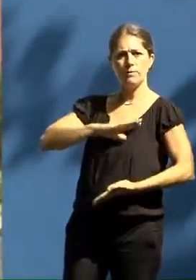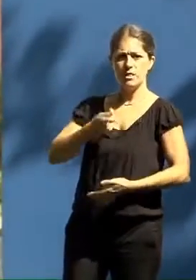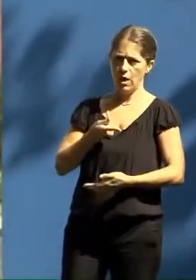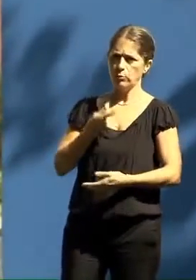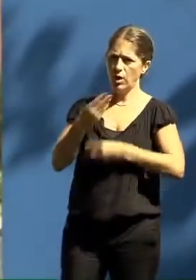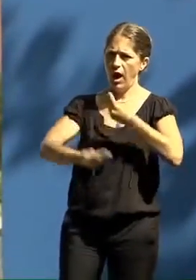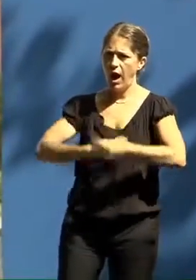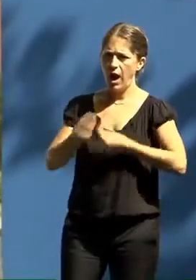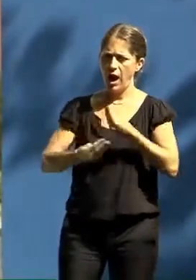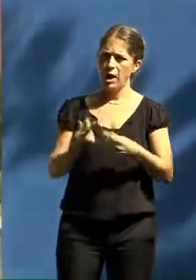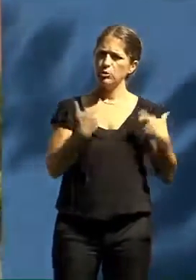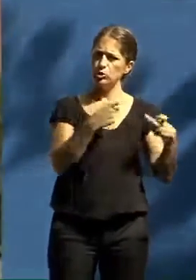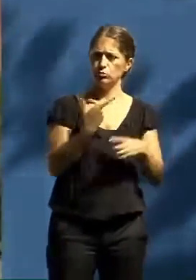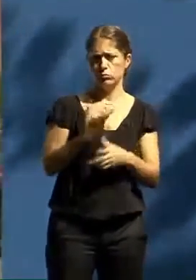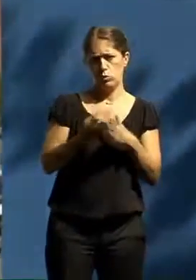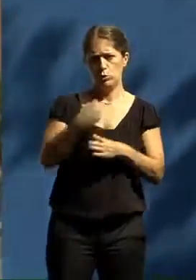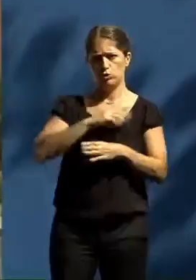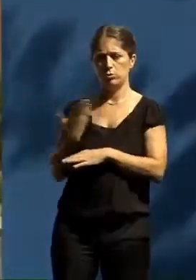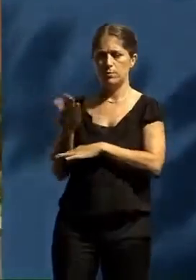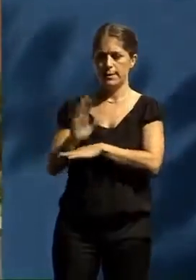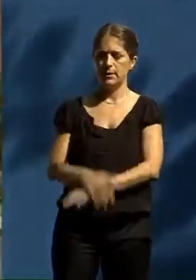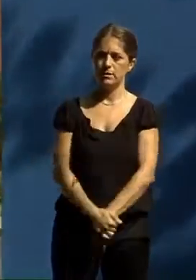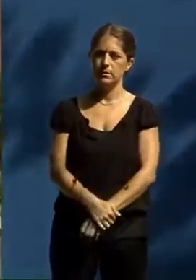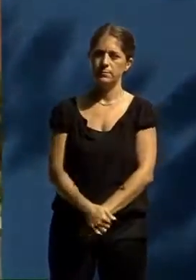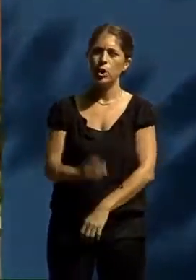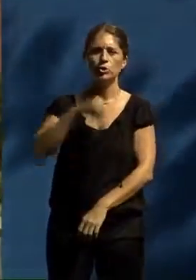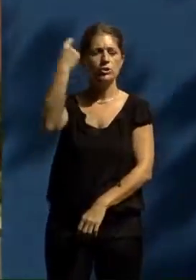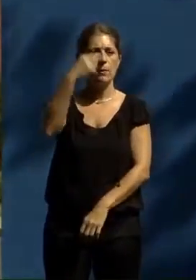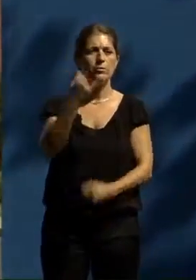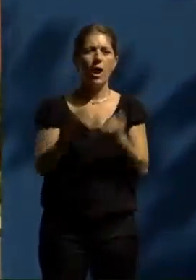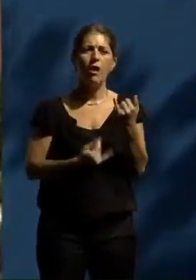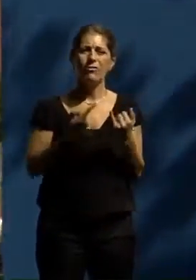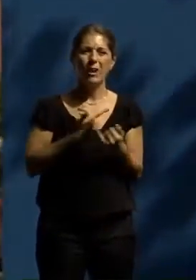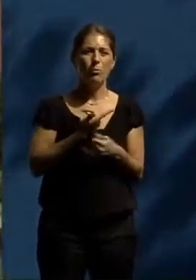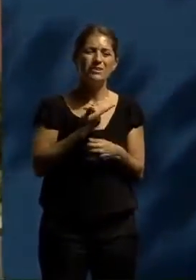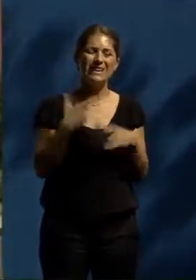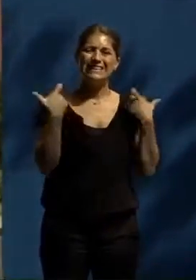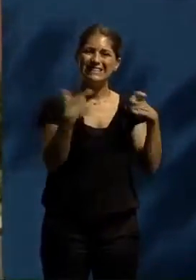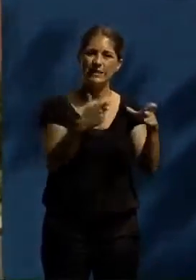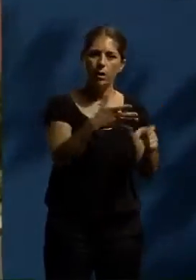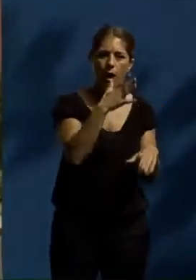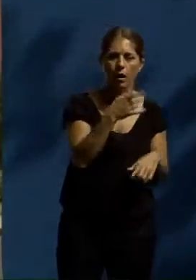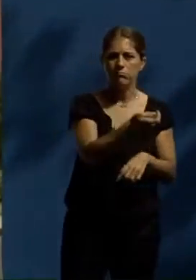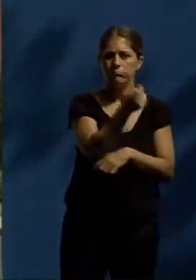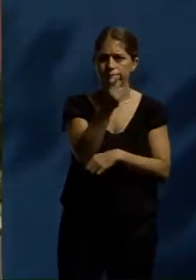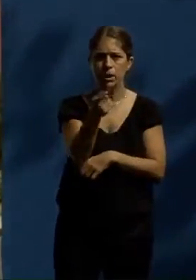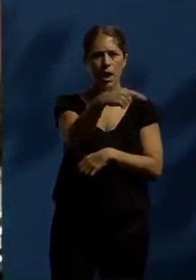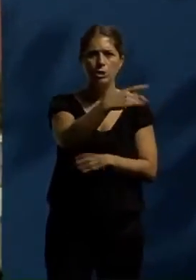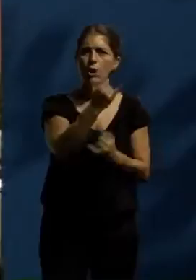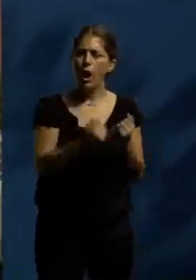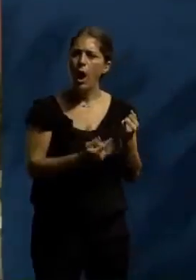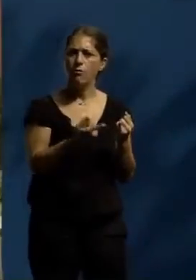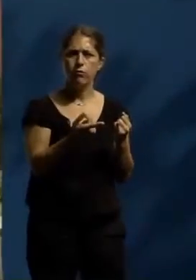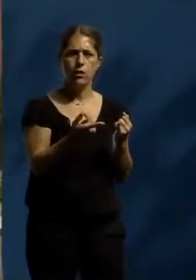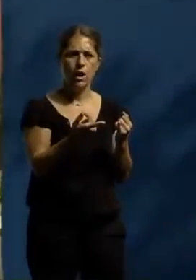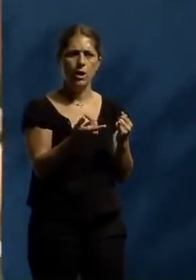en nome dos nosos sectores productivos. Sabemos tamén que o sector acuícola, que o sector marisqueiro, que o sector pesqueiro deben de dispoñer o seu